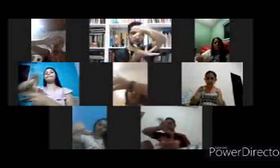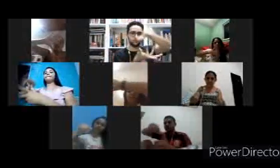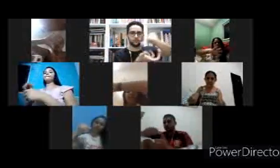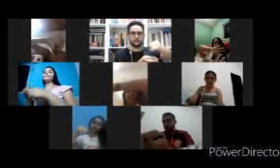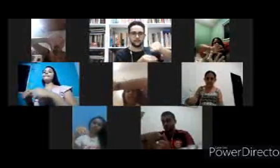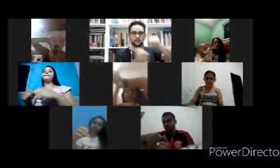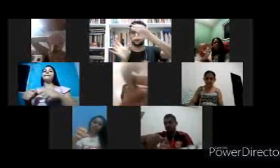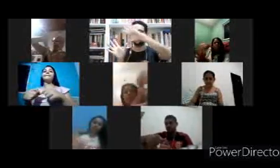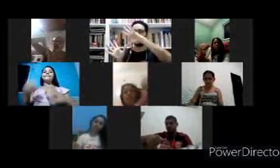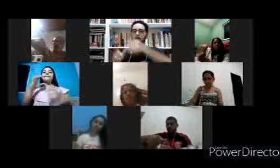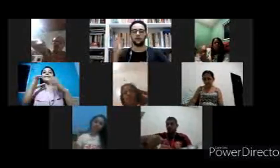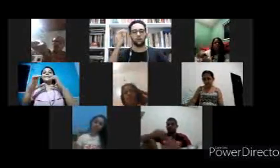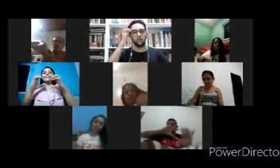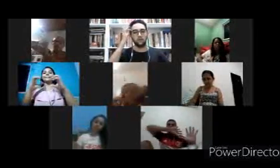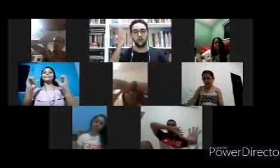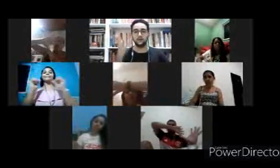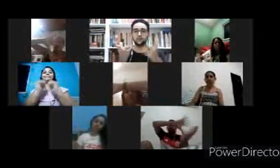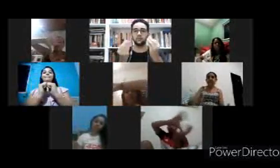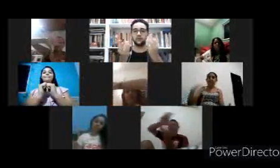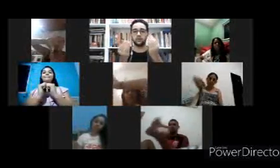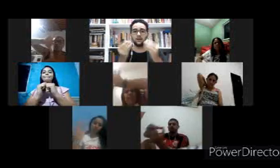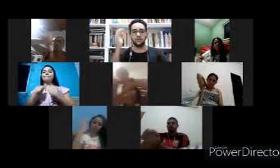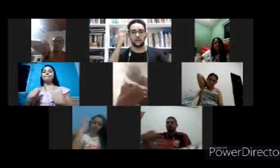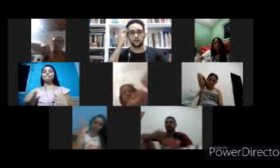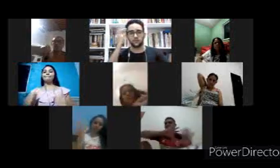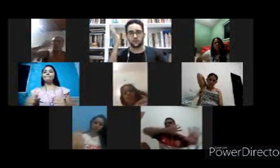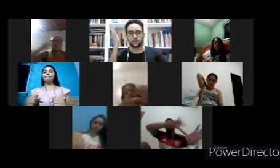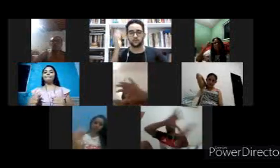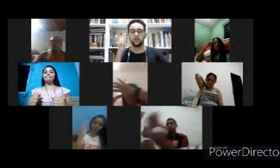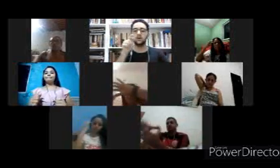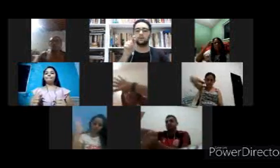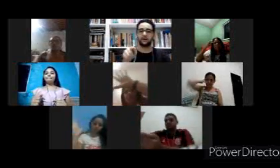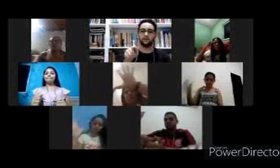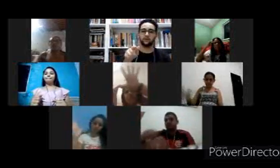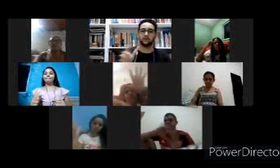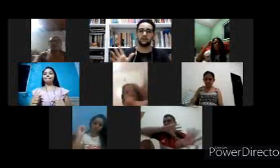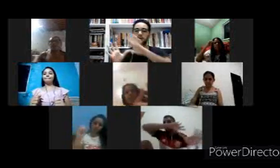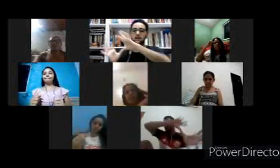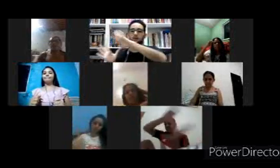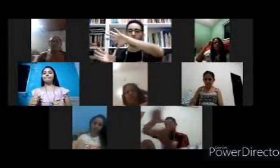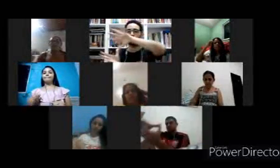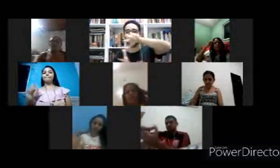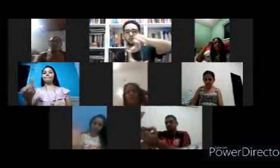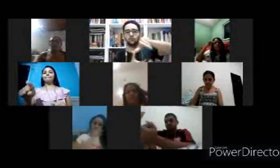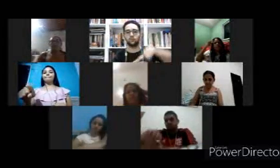fosse o planeta Terra. Então, fácil, extremamente fácil. Para você e todo